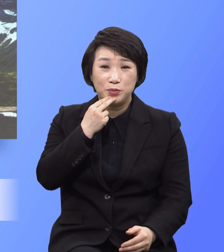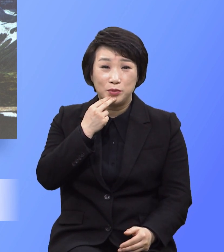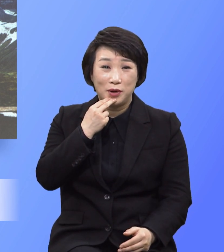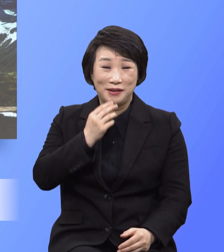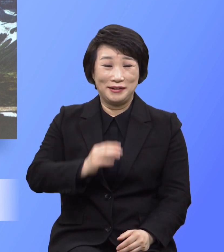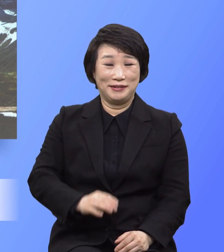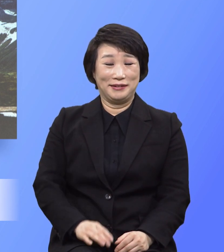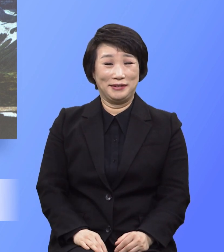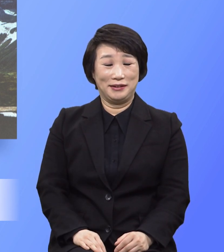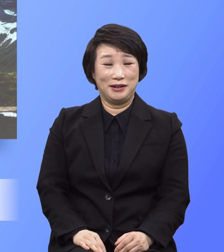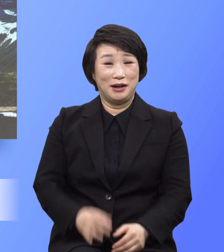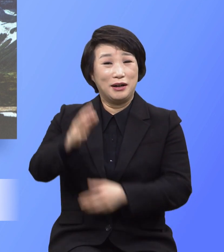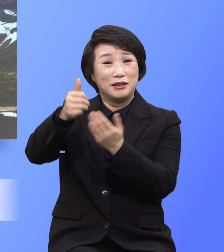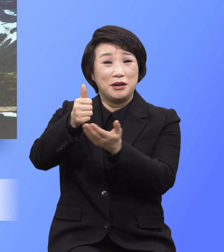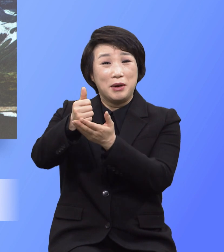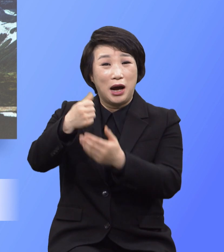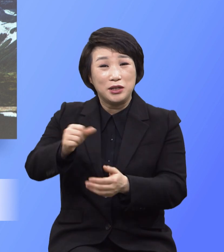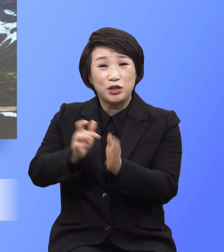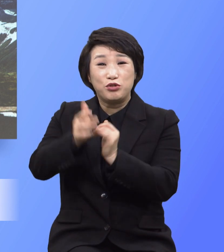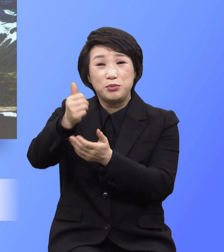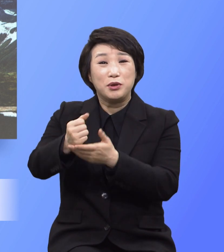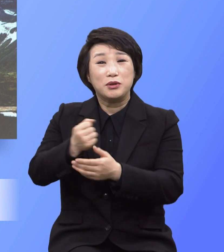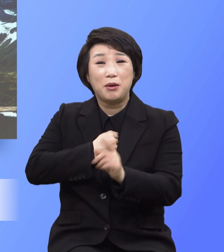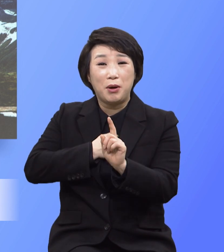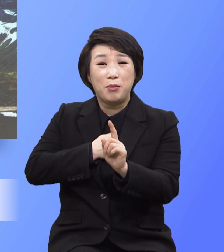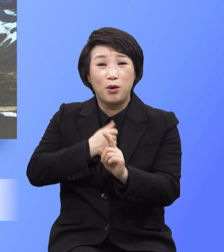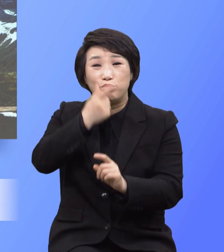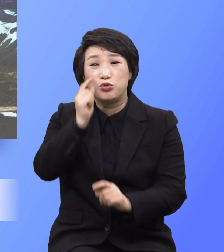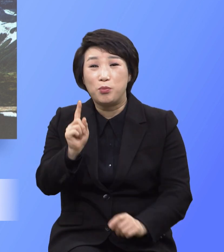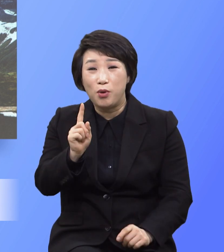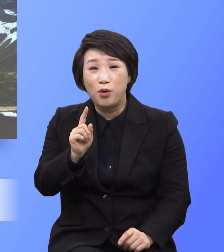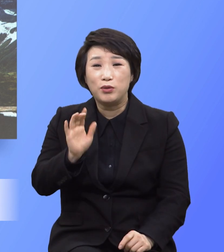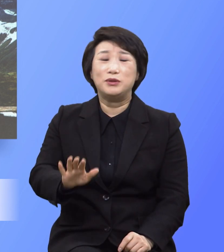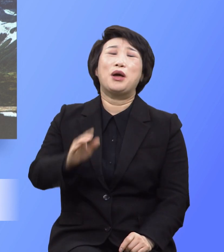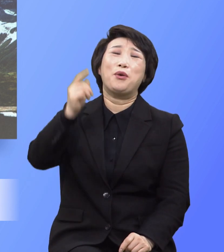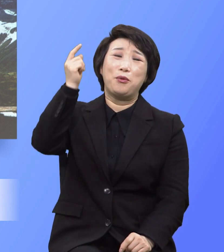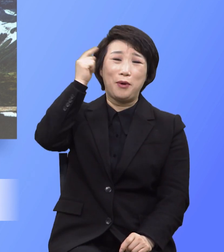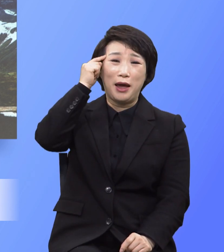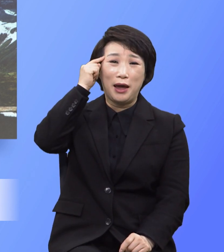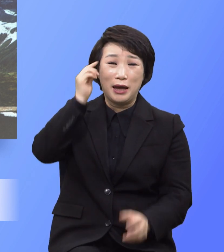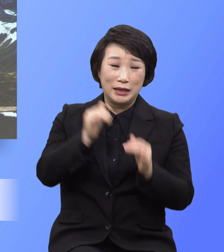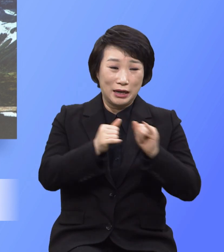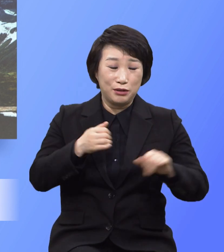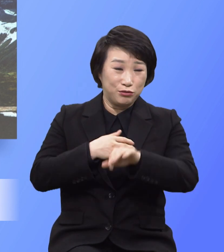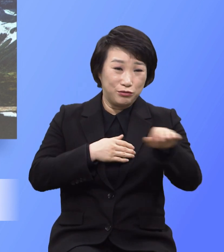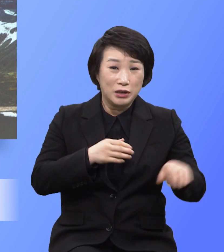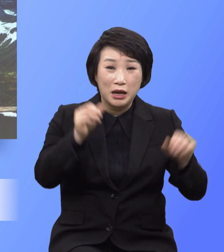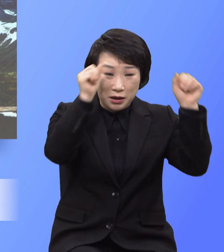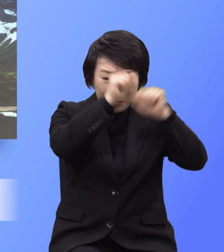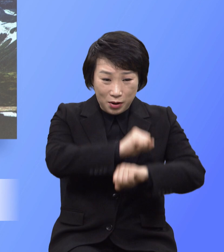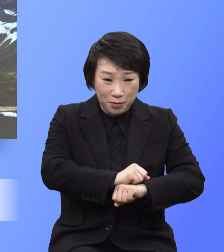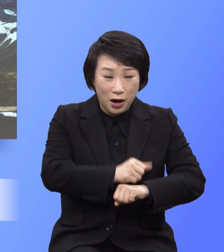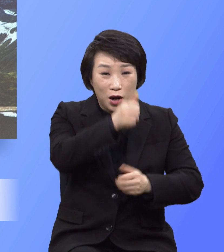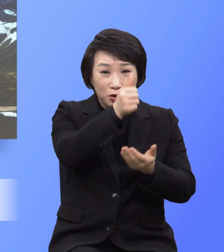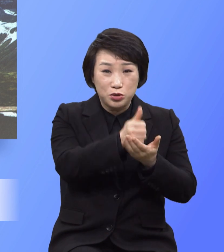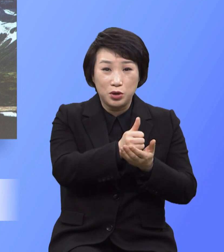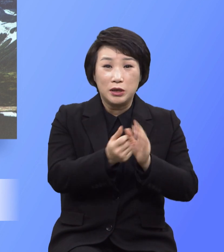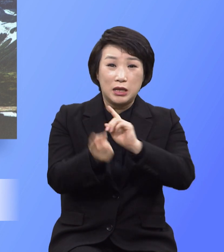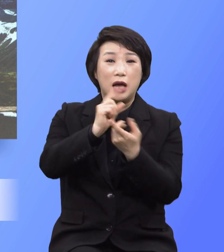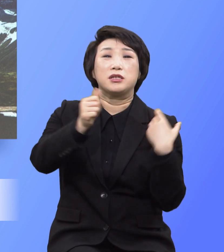없으시지. 무슨 아쉬움이 있으시겠어요? 근데 무엇 때문에 인간의 멸망할